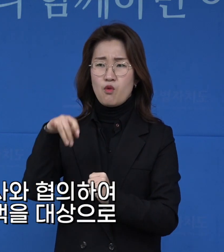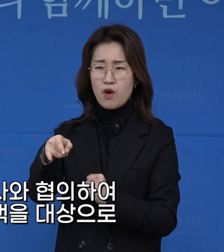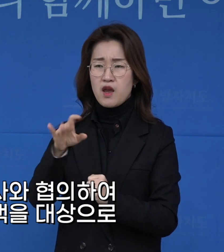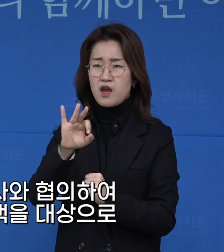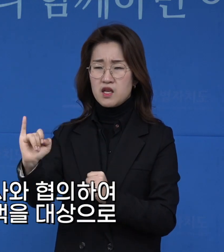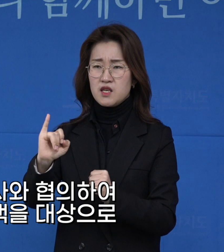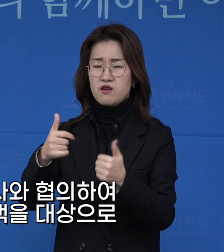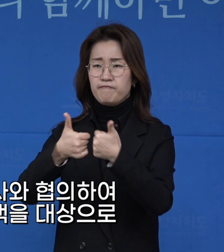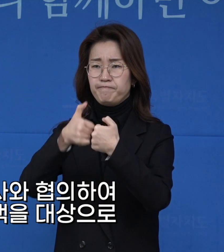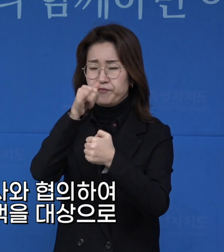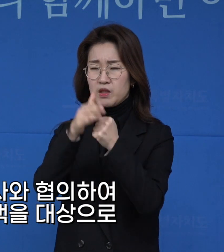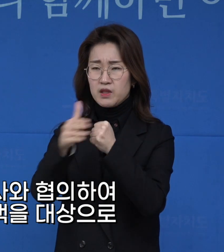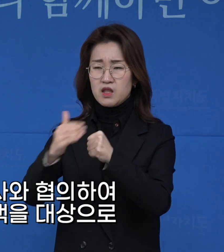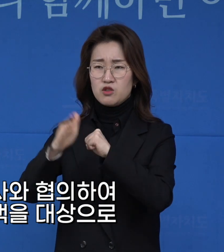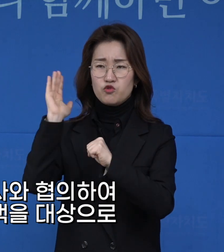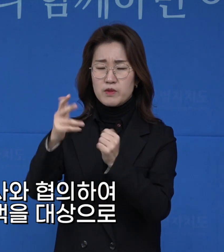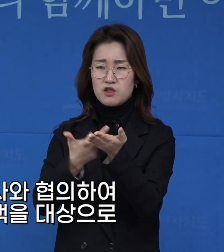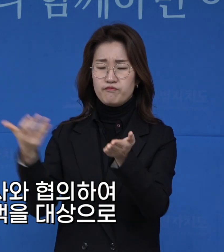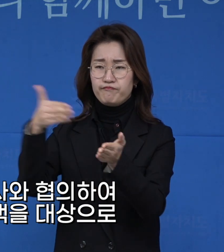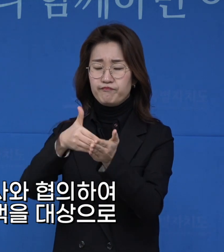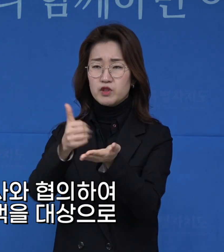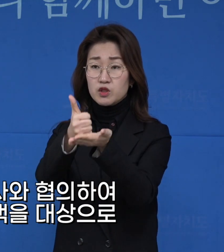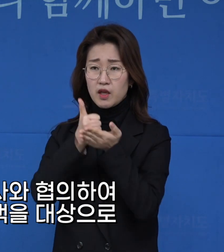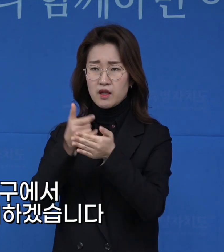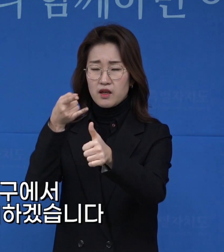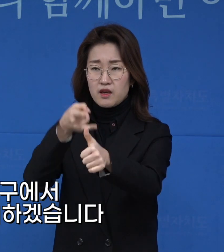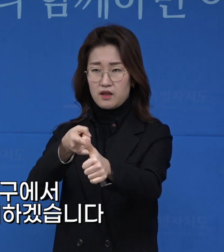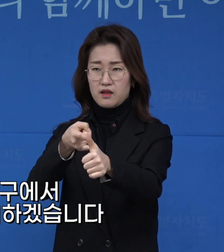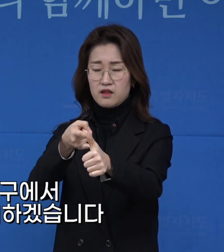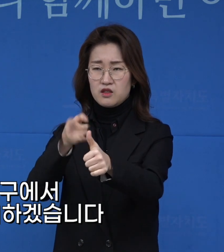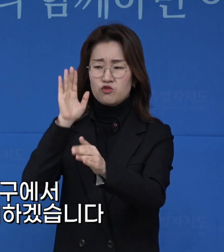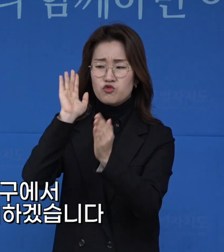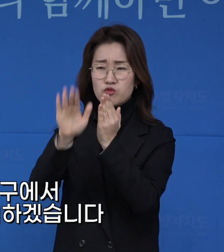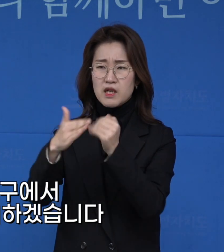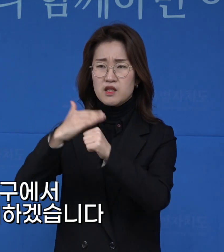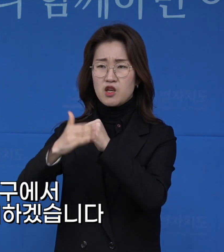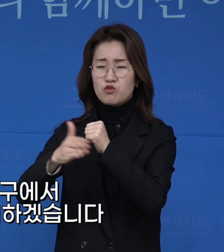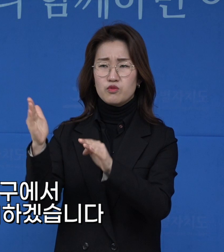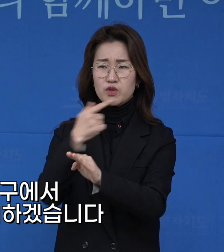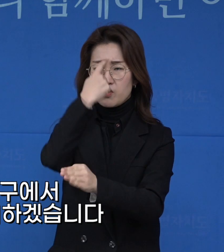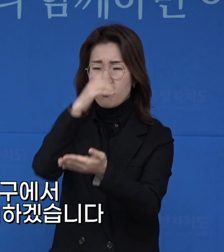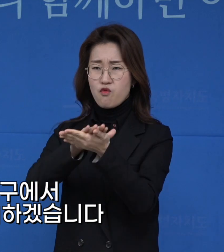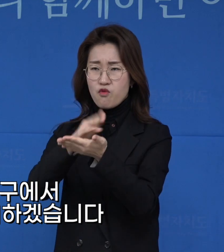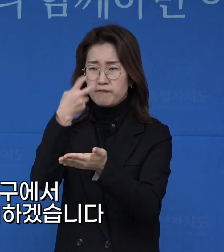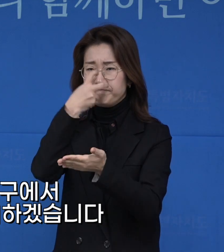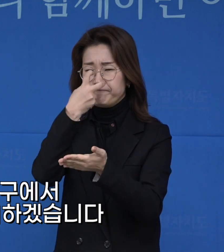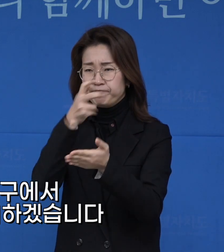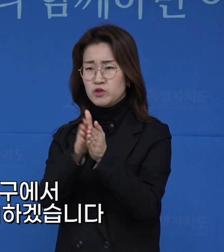협의하여 대구 8 제주행 승객을 대상으로 출발지인 대구에서 반려 체크를